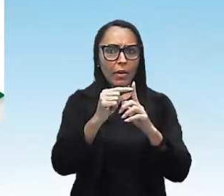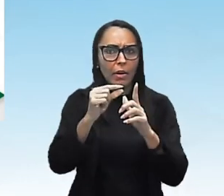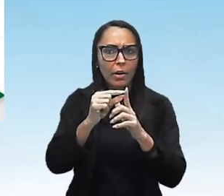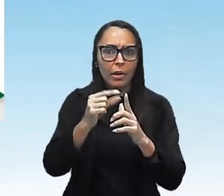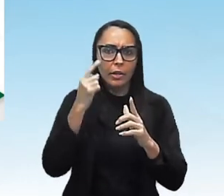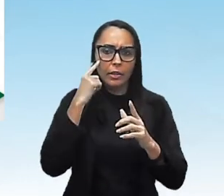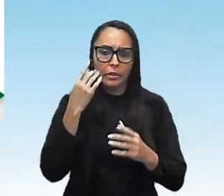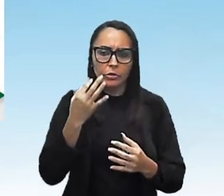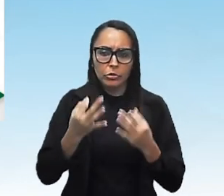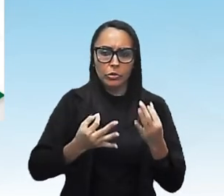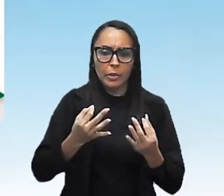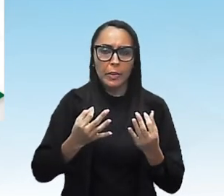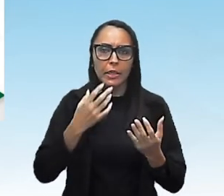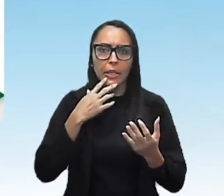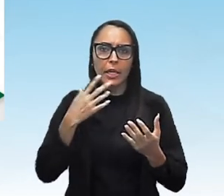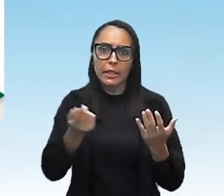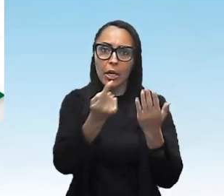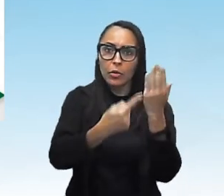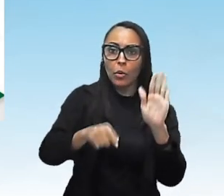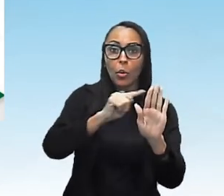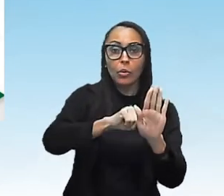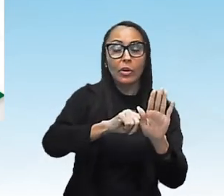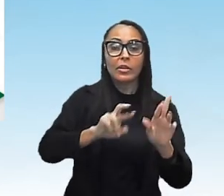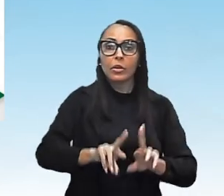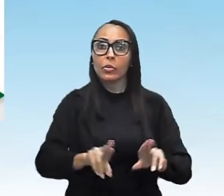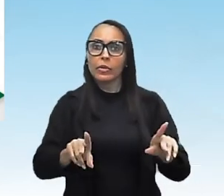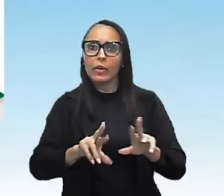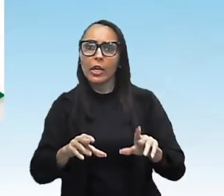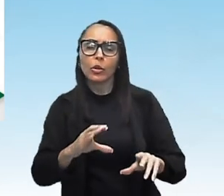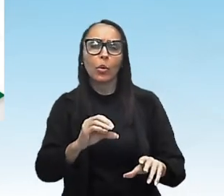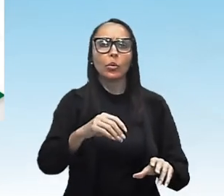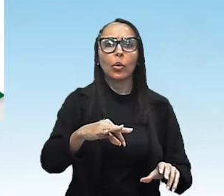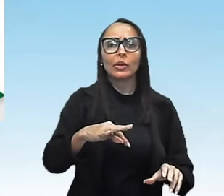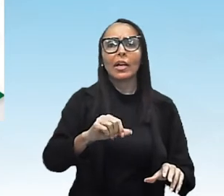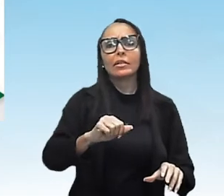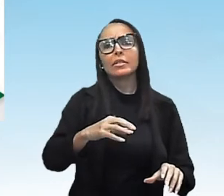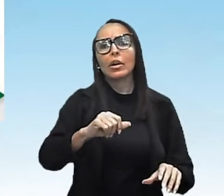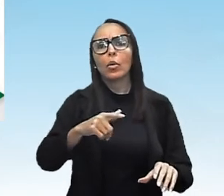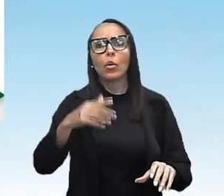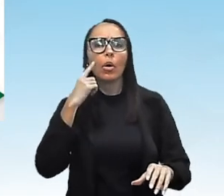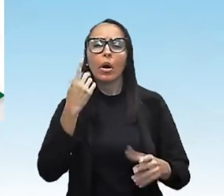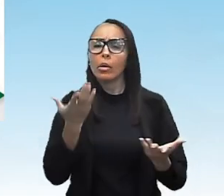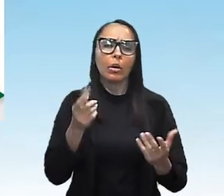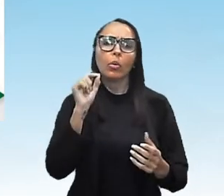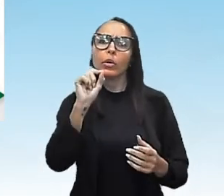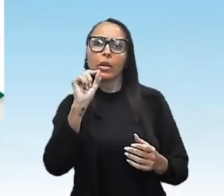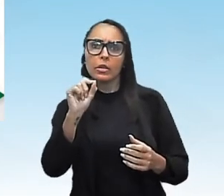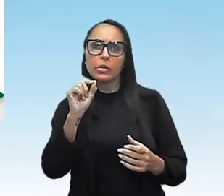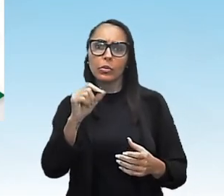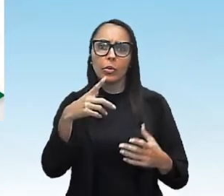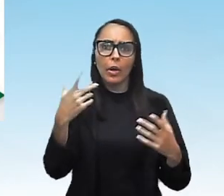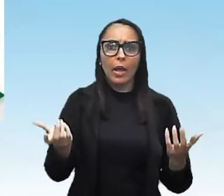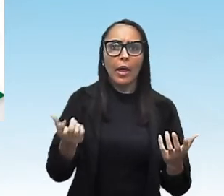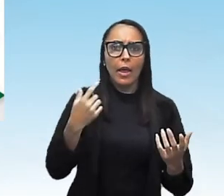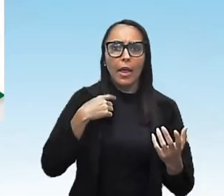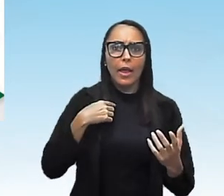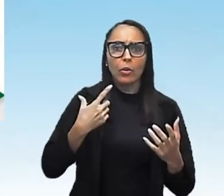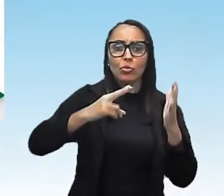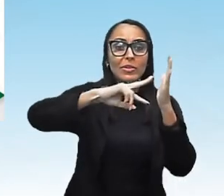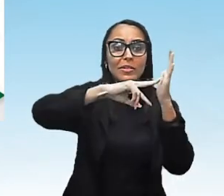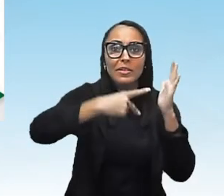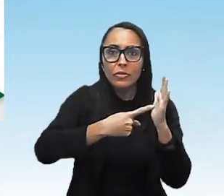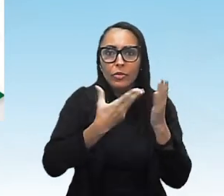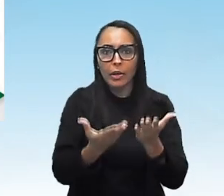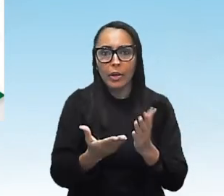uma conotação diferente. Mas o que é conotação? É trabalhar o sentido. Então, vamos adiante.